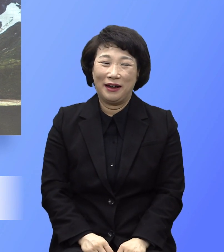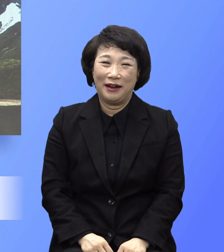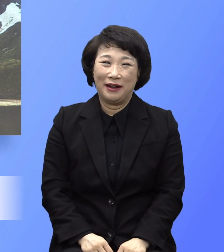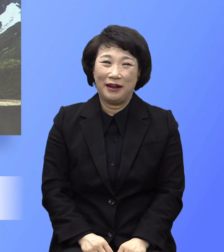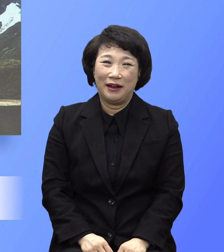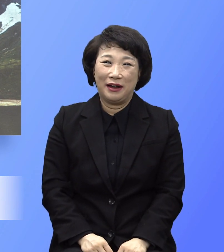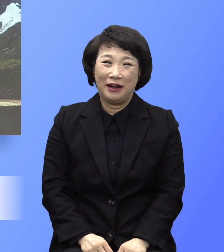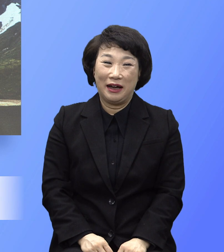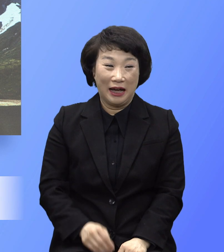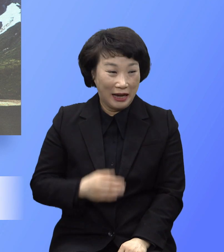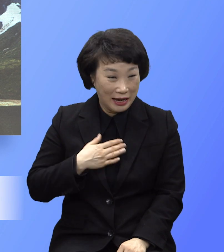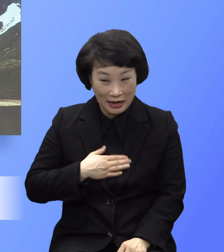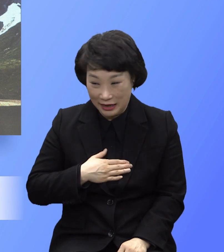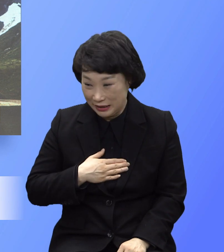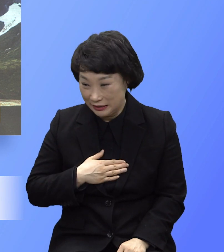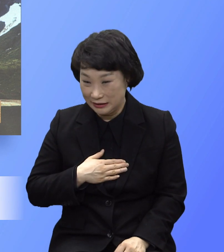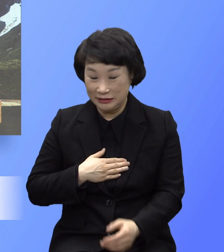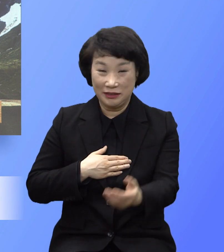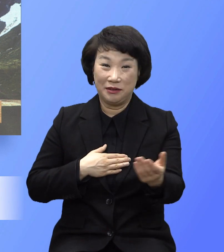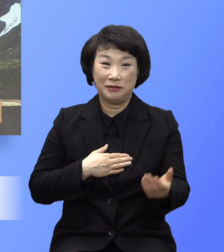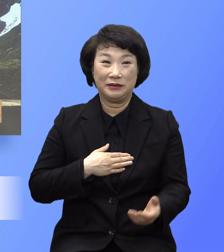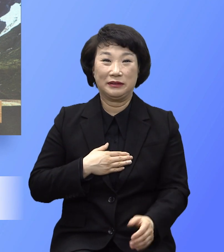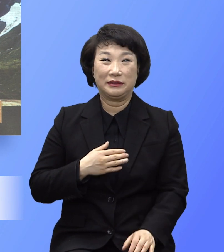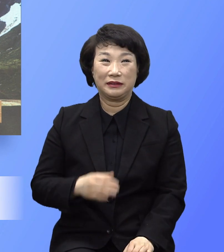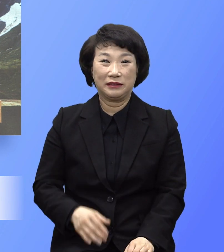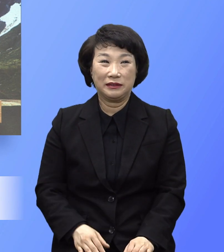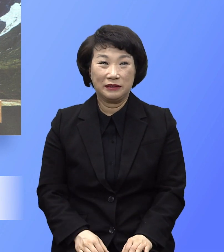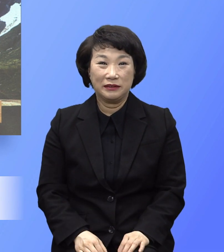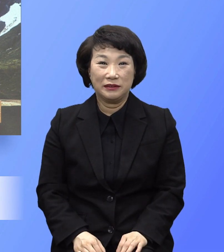말입니다. 무슨 말인지 이해가 되십니까?